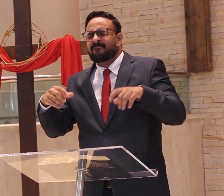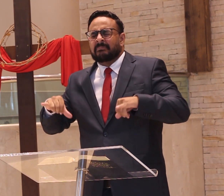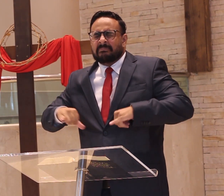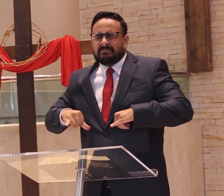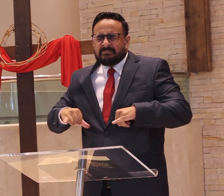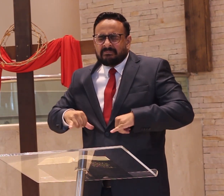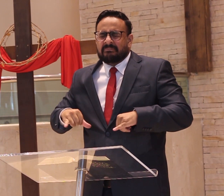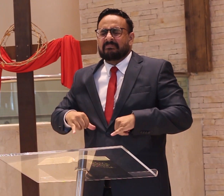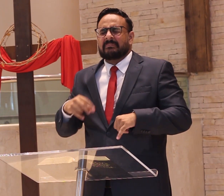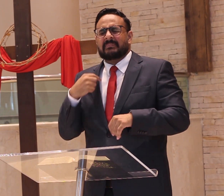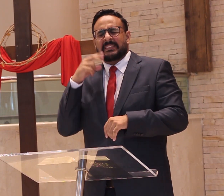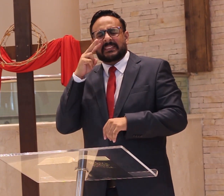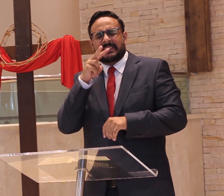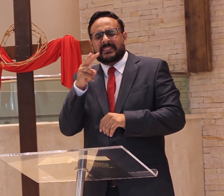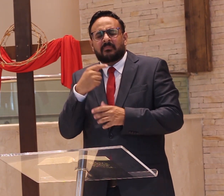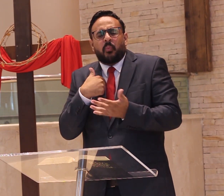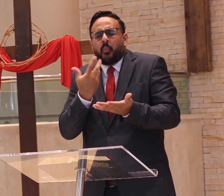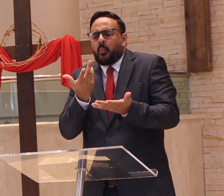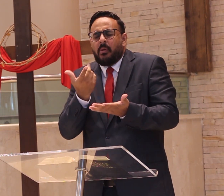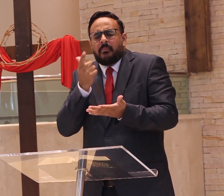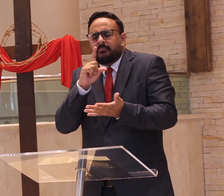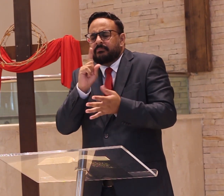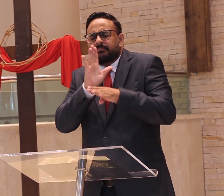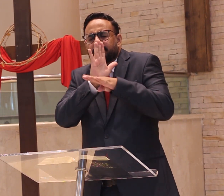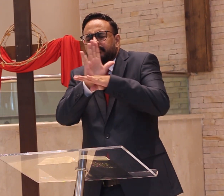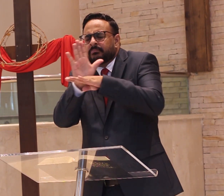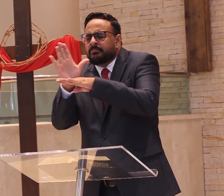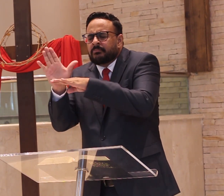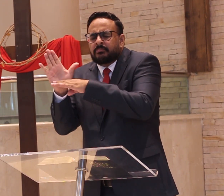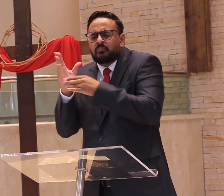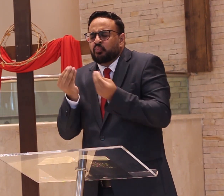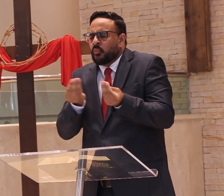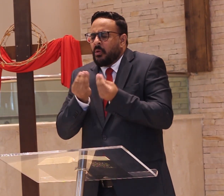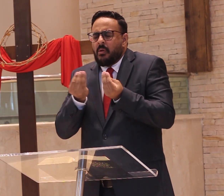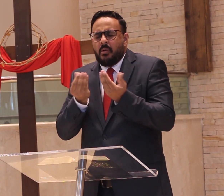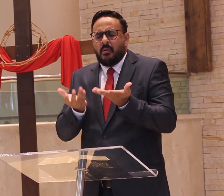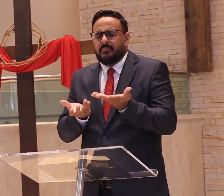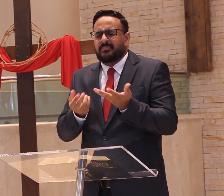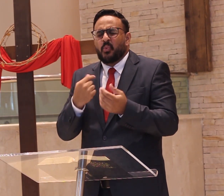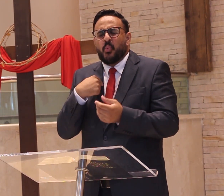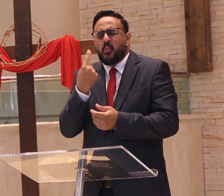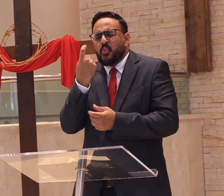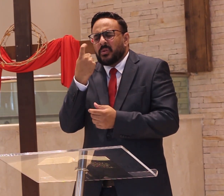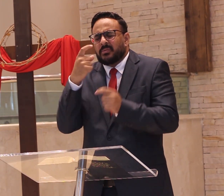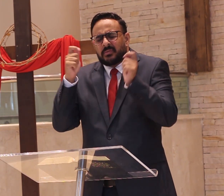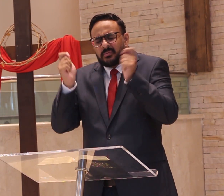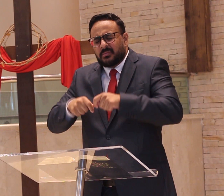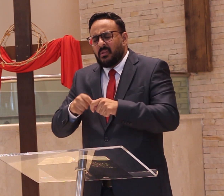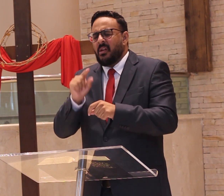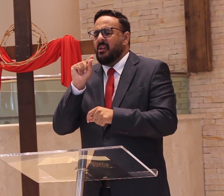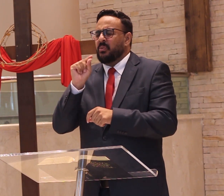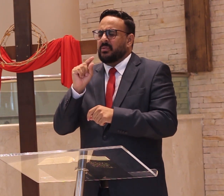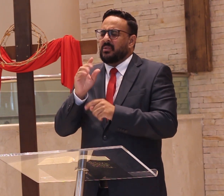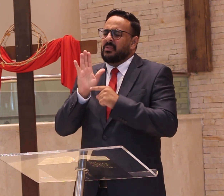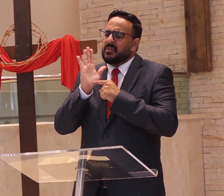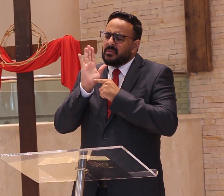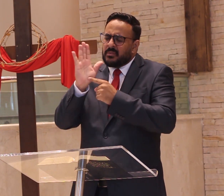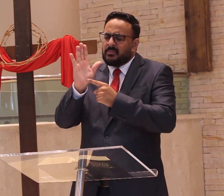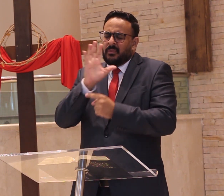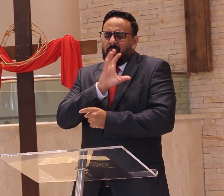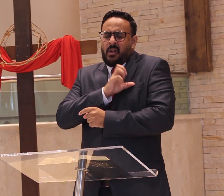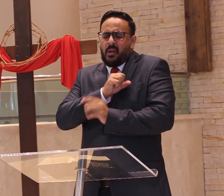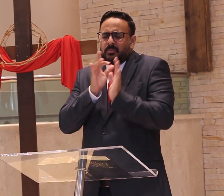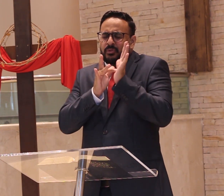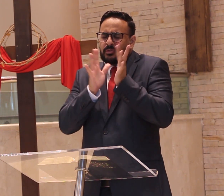em dificuldade. Sabemos que tem muitas pessoas que estão sofrendo. Eu não posso ajudar todo mundo. A única pessoa que